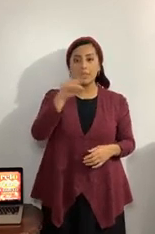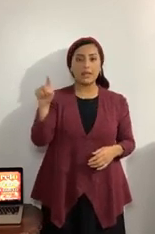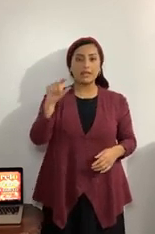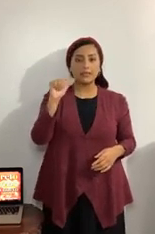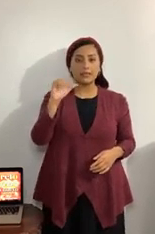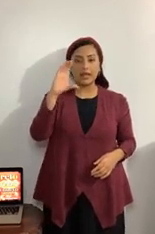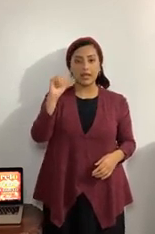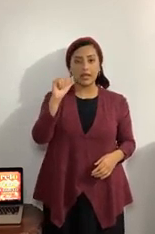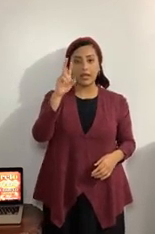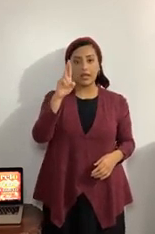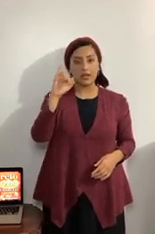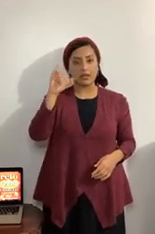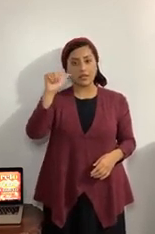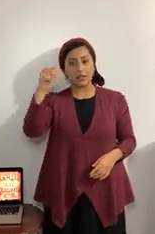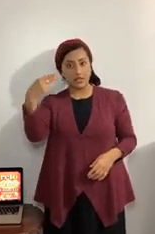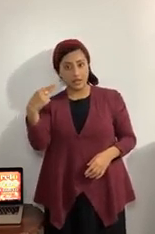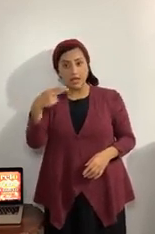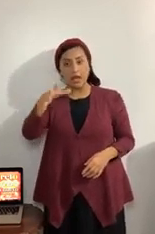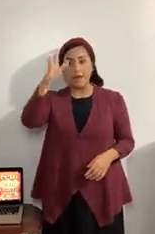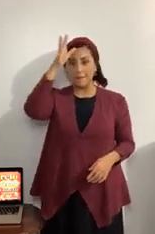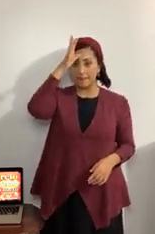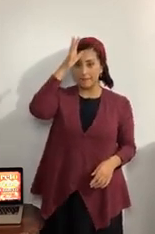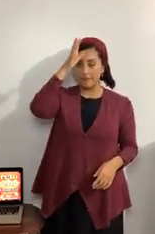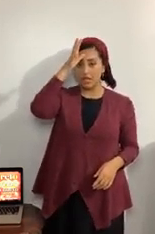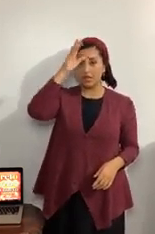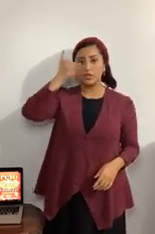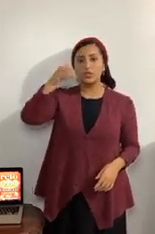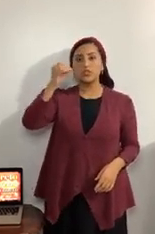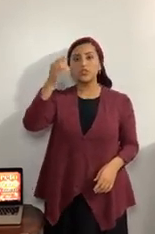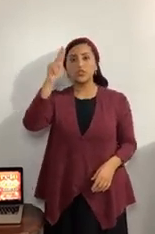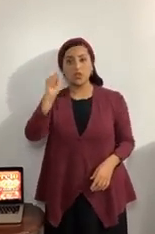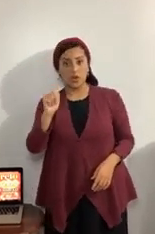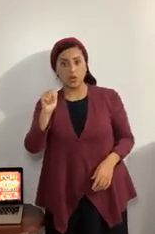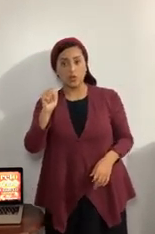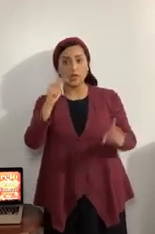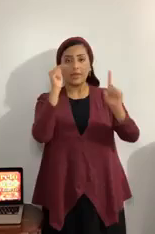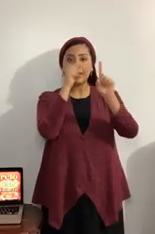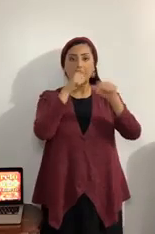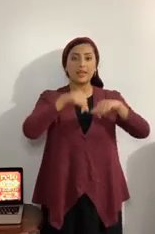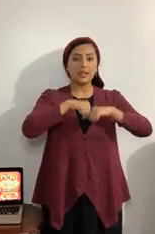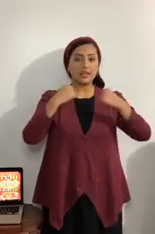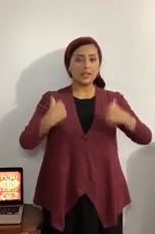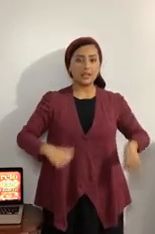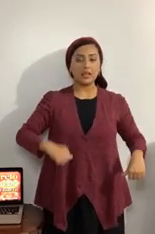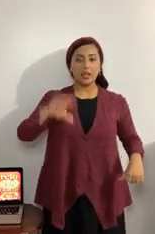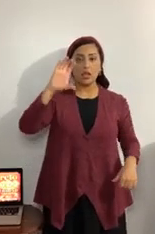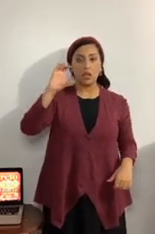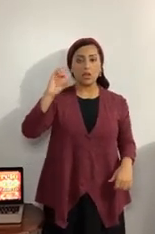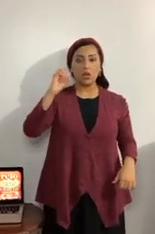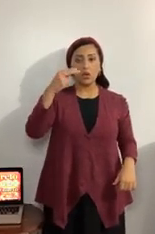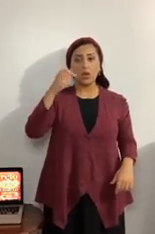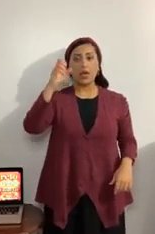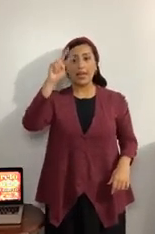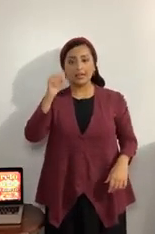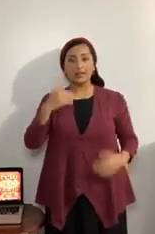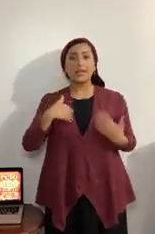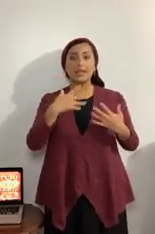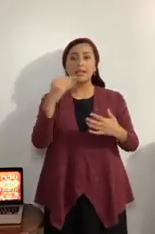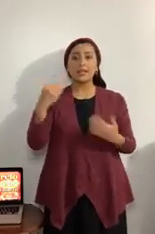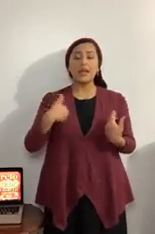Zacariyahu, fue padre de Yohanan, padre de Juan. Él era Cohen. Y había 24 divisiones de